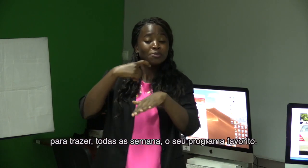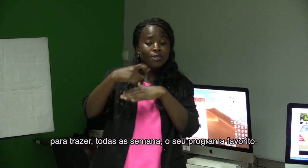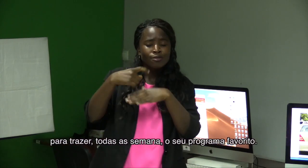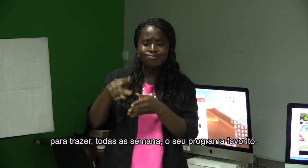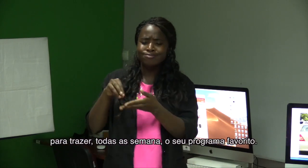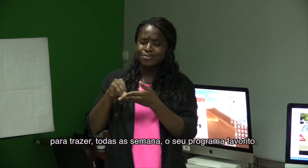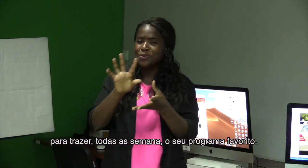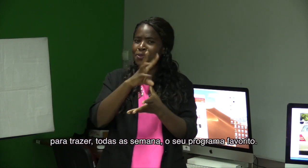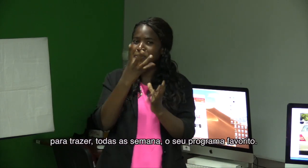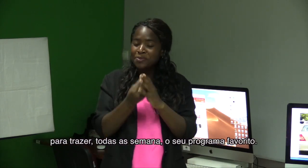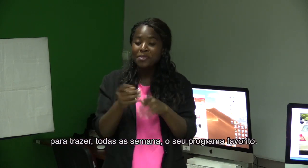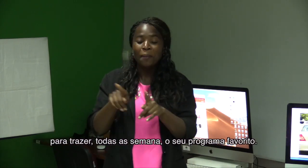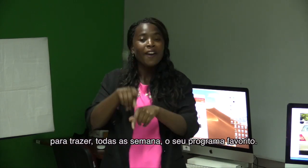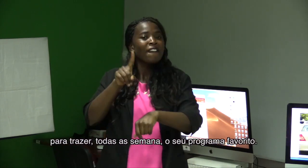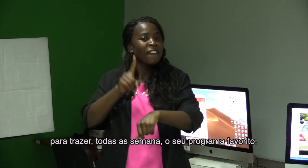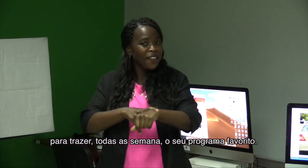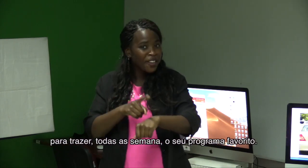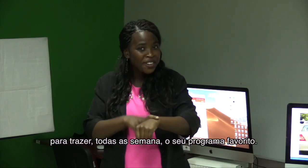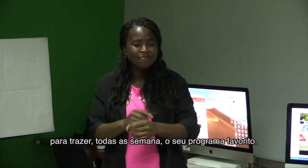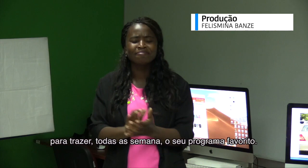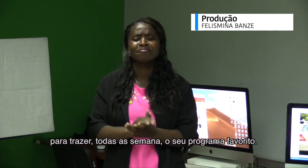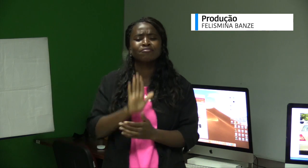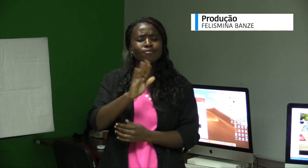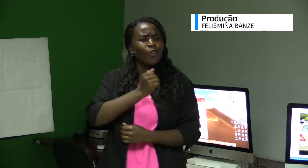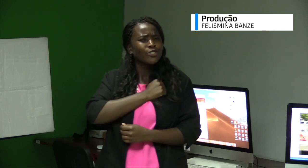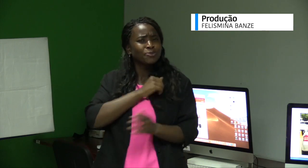trazer todas as semanas o seu programa favorito.